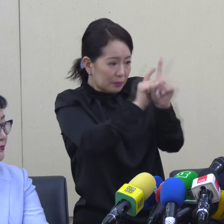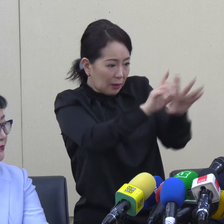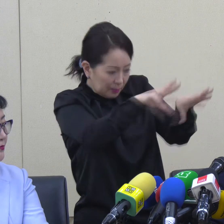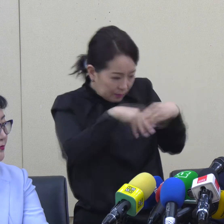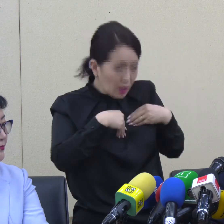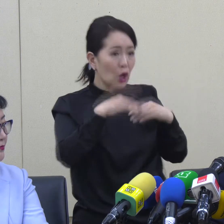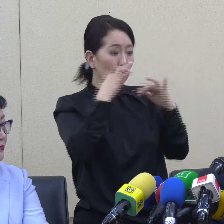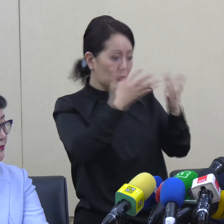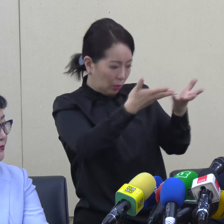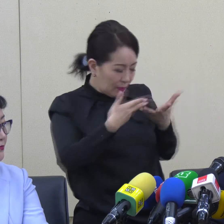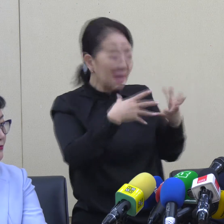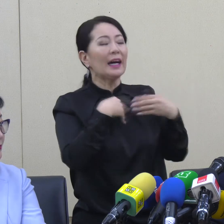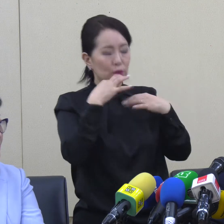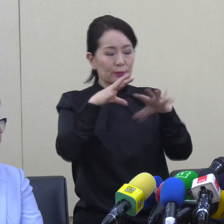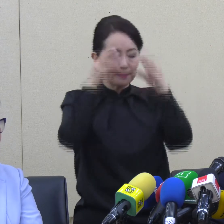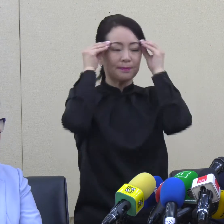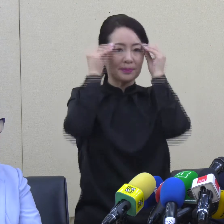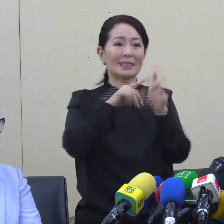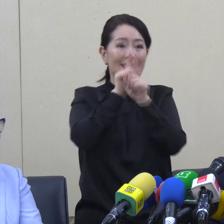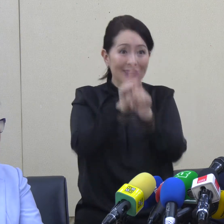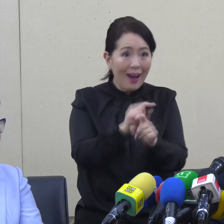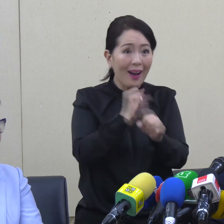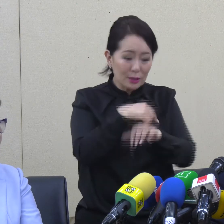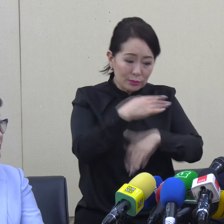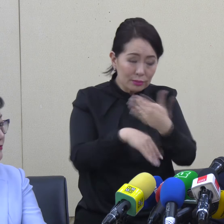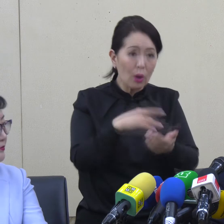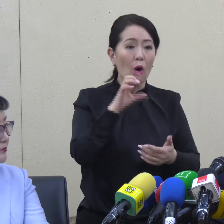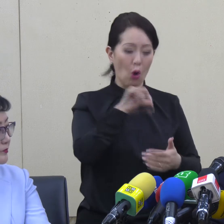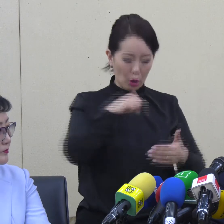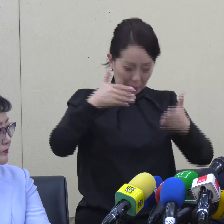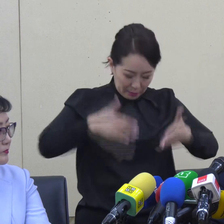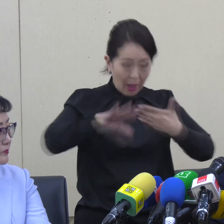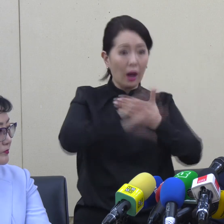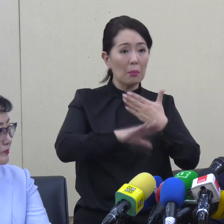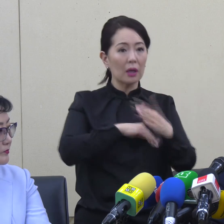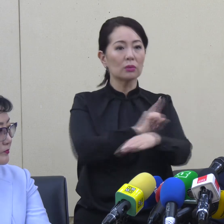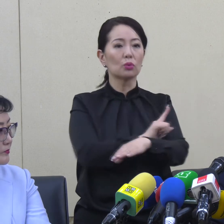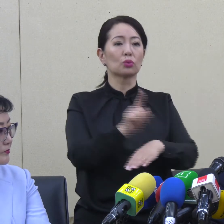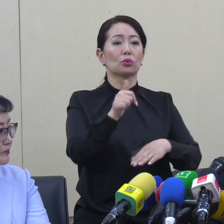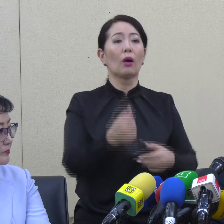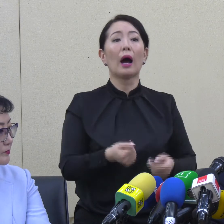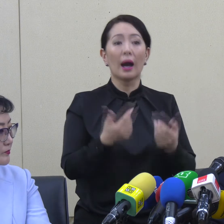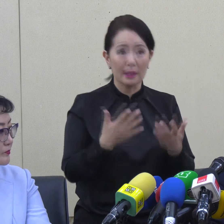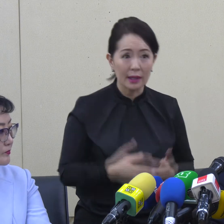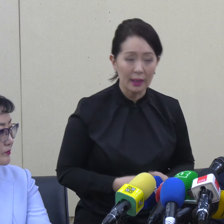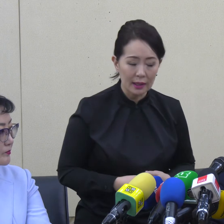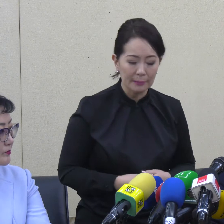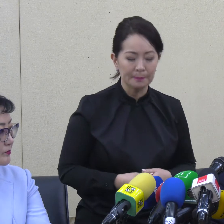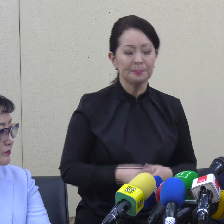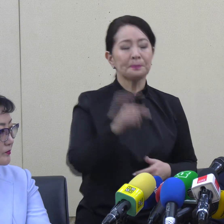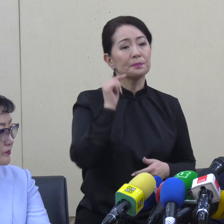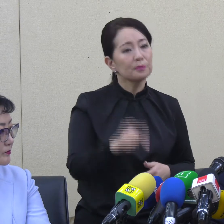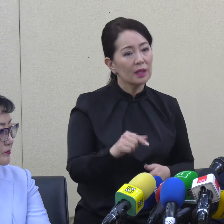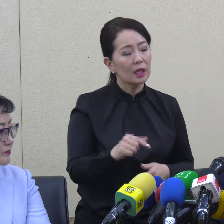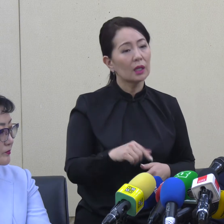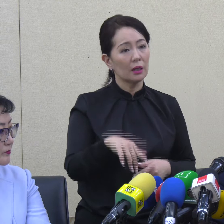болгон хичээж ингэж ажиллах юм бол хичээж энийг хамгаалах юм бол бид үрдүн төрнэ. Тэгээд мөн одоо